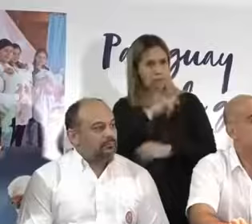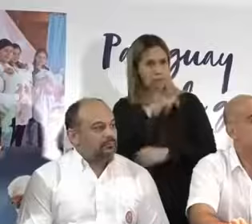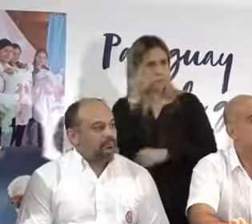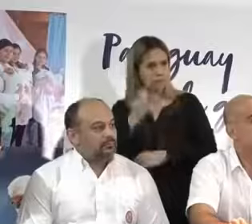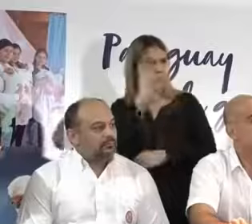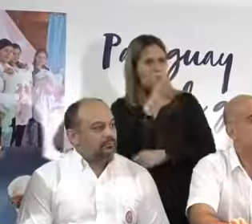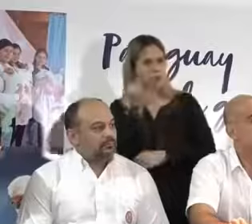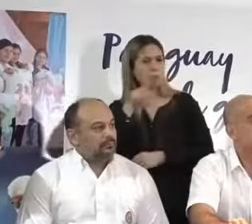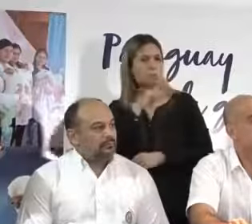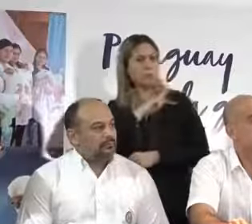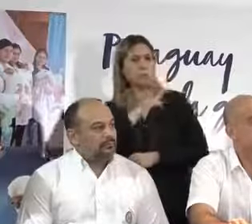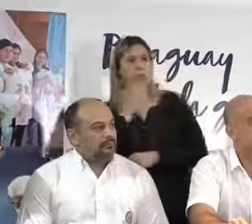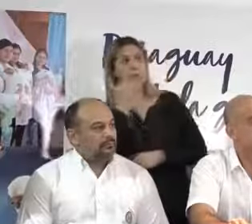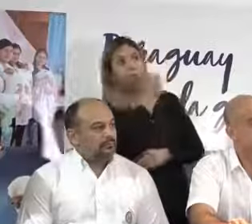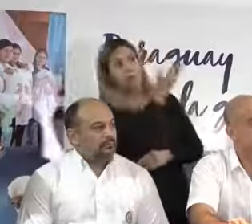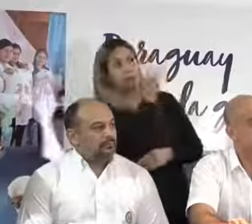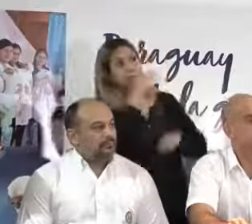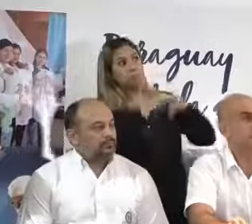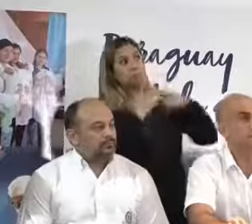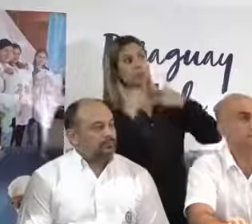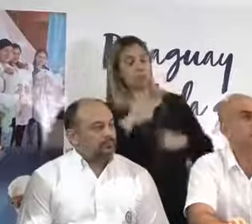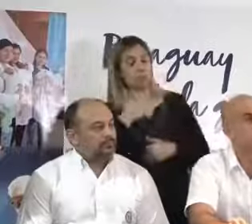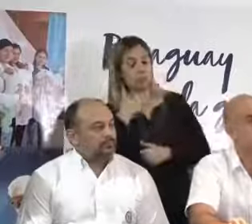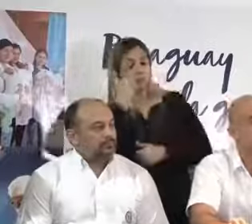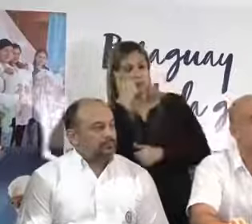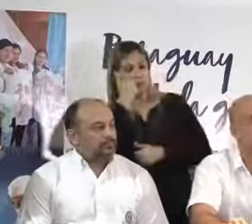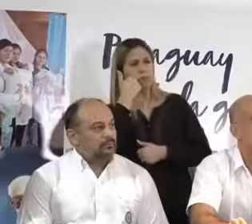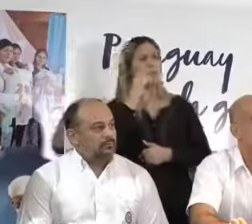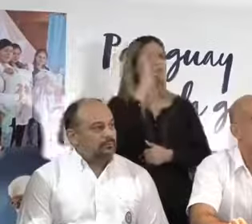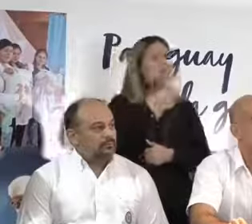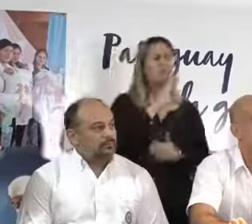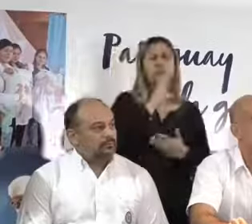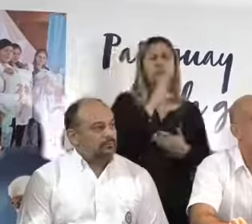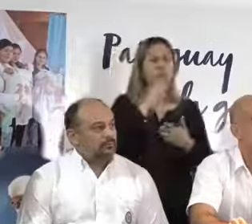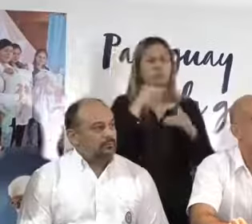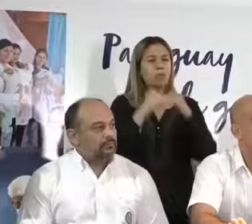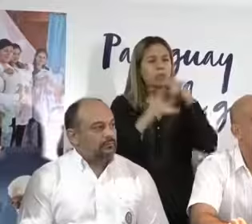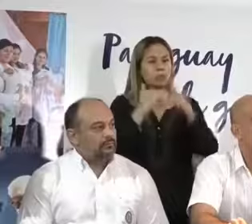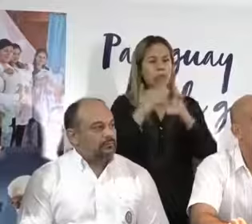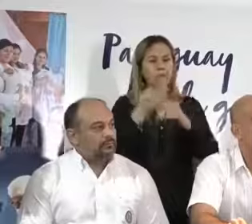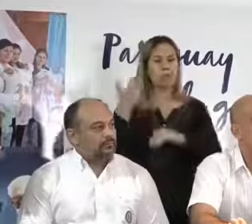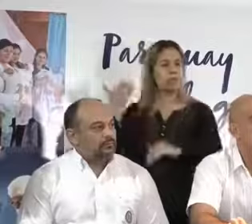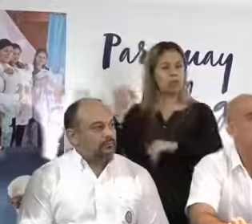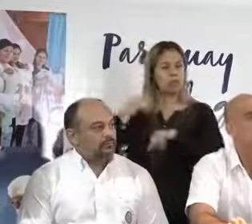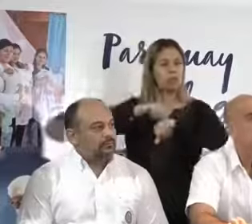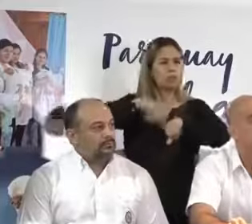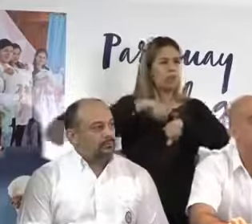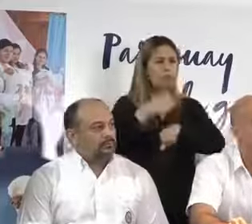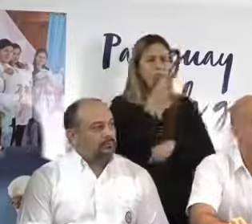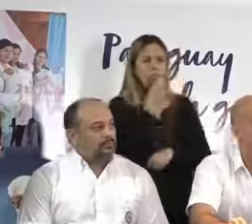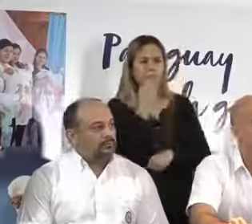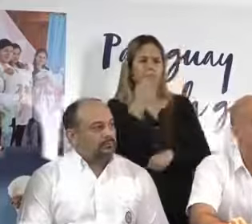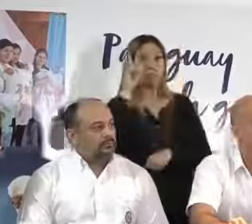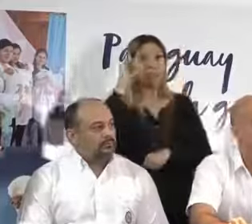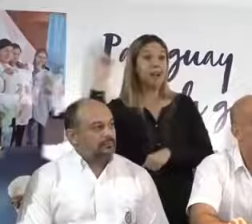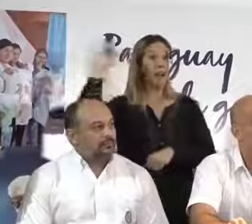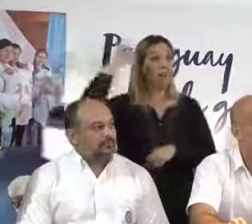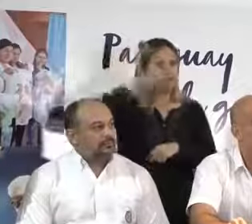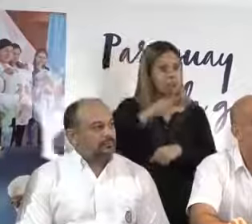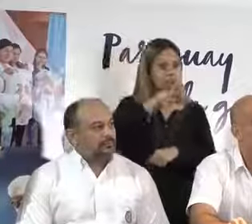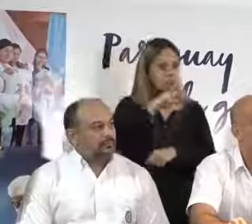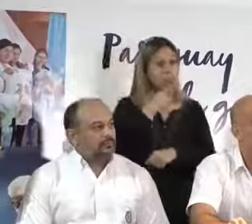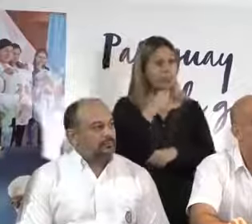¿Y cuál fue el itinerario de esta persona desde que se detectó? ¿Hace cuántas horas se detectó? Y en el avión usted